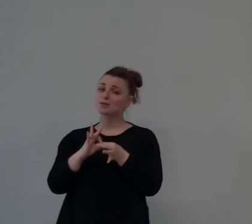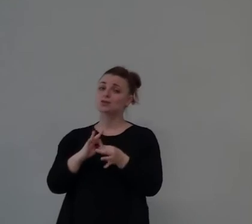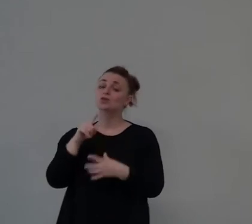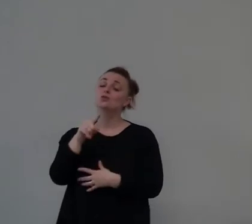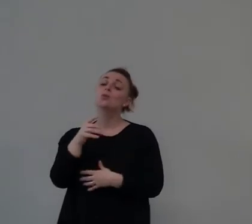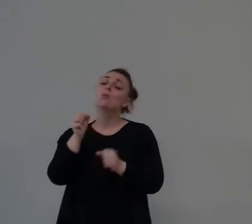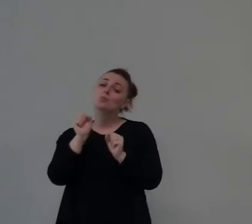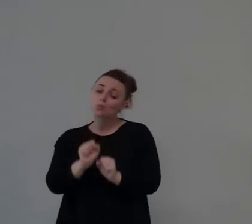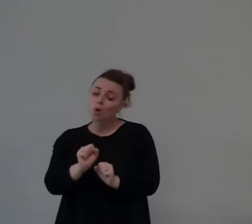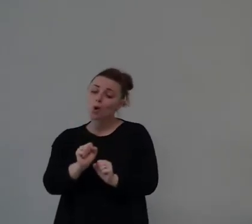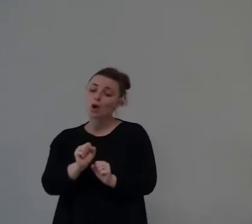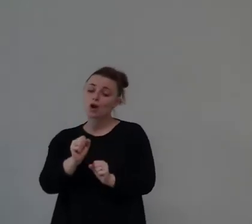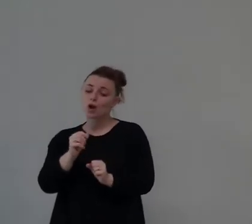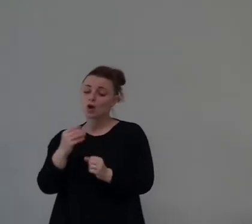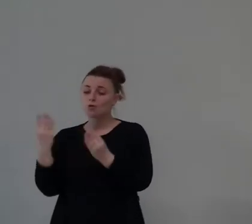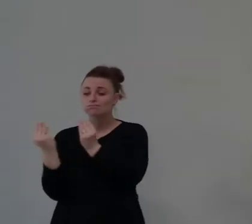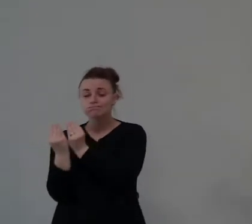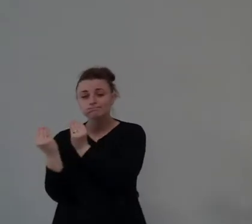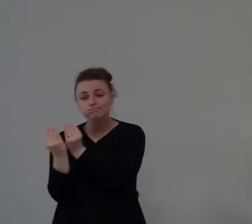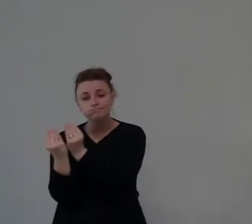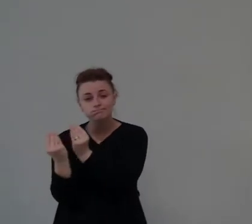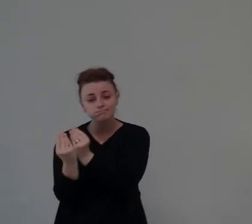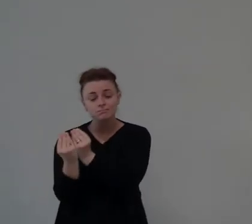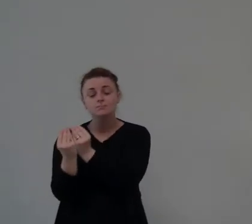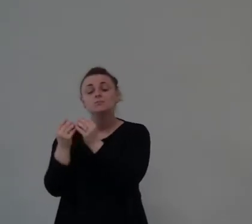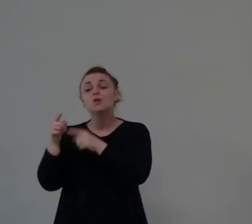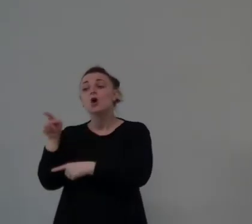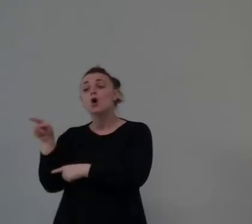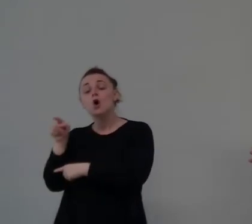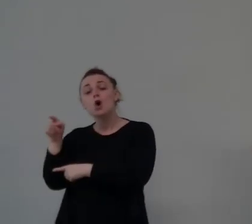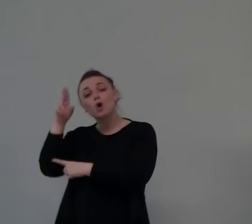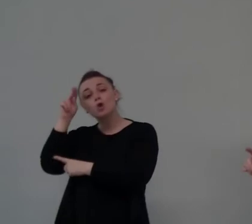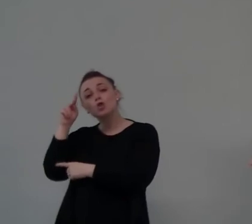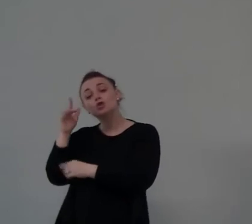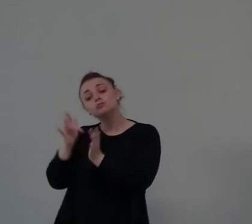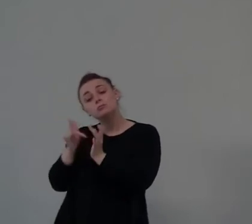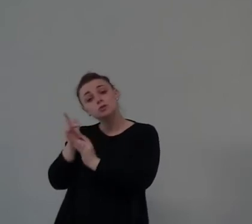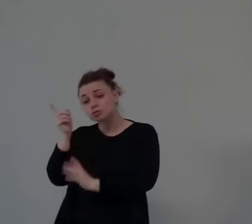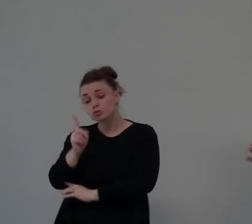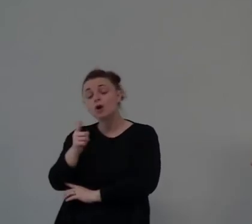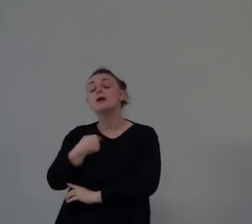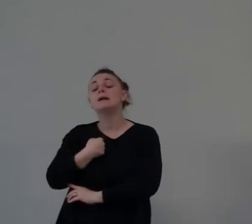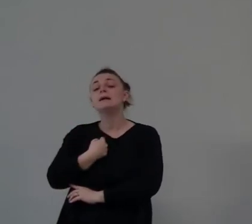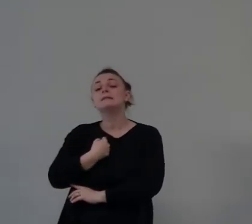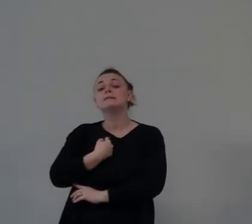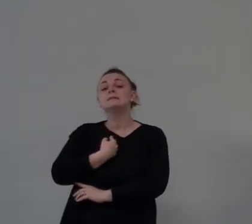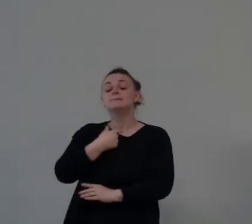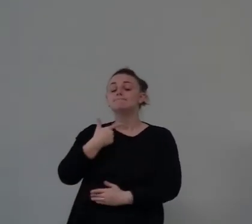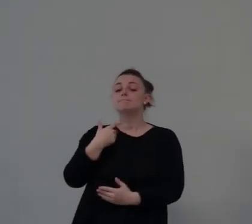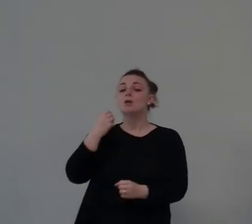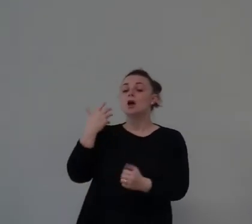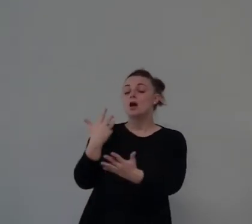colleghi, alle persone che tu conosci e che non conoscono Cristo. E tu devi testimoniare a loro Cristo, perché è quello che ti chiede